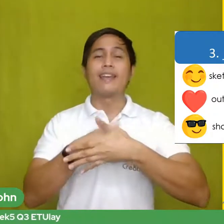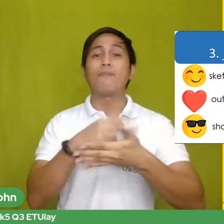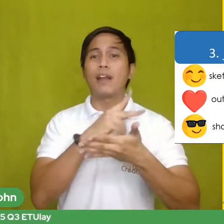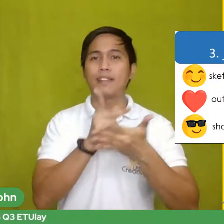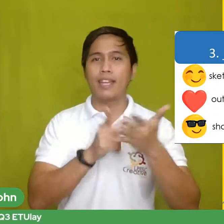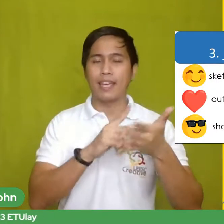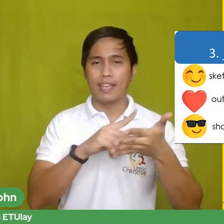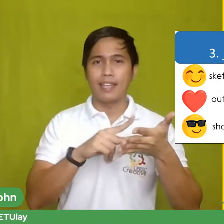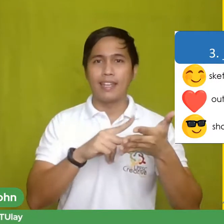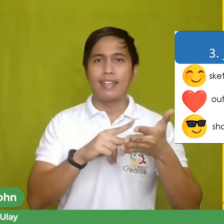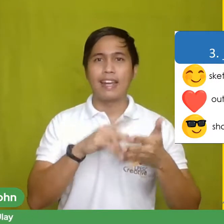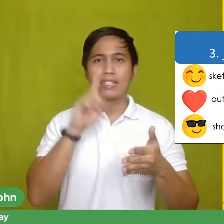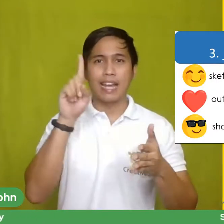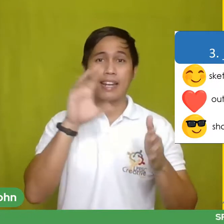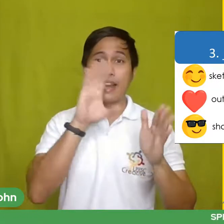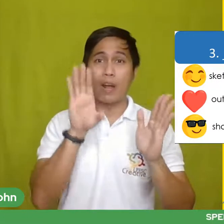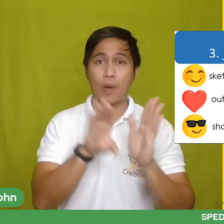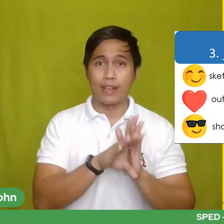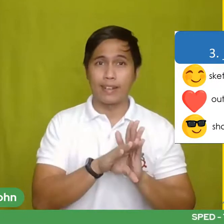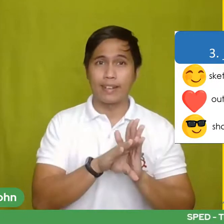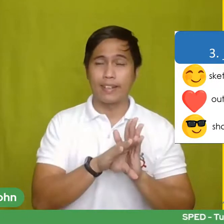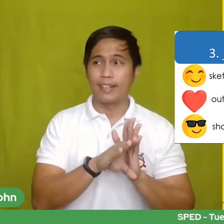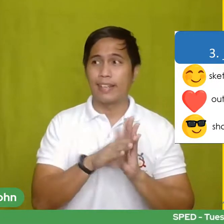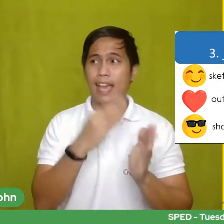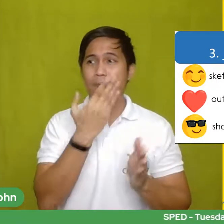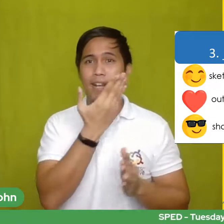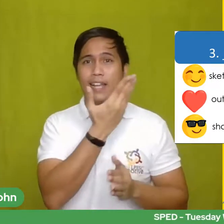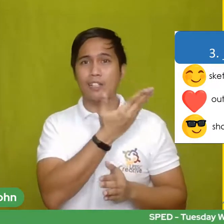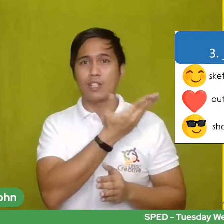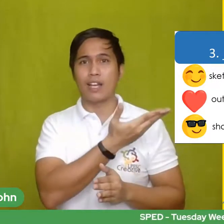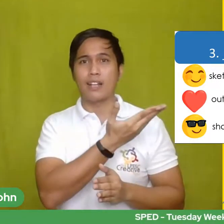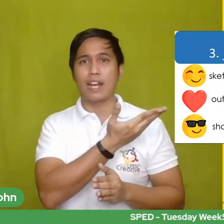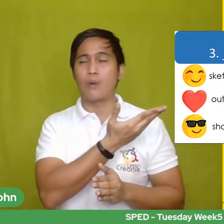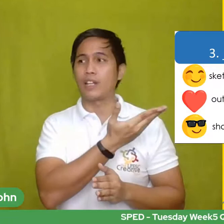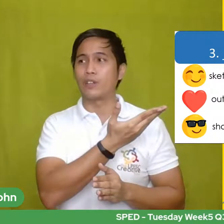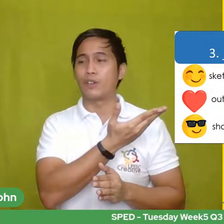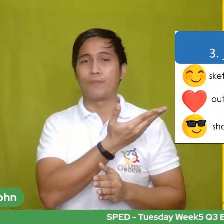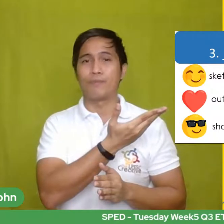na parte ng isang larawan. Gaya ng pinakita sa larawan na ito.